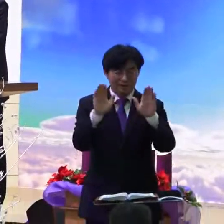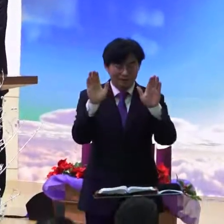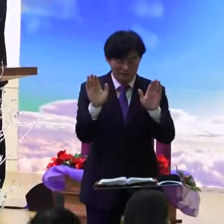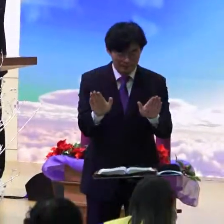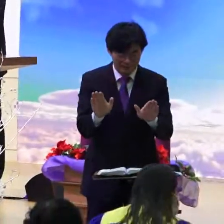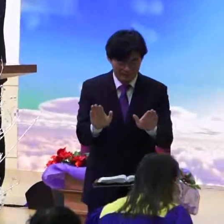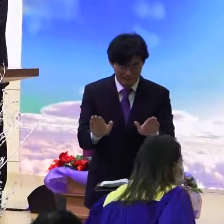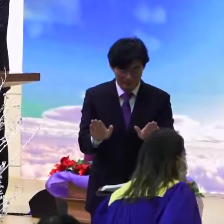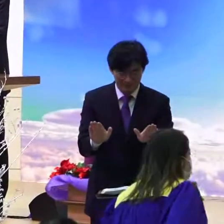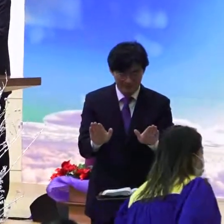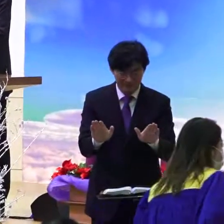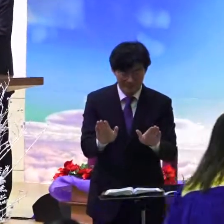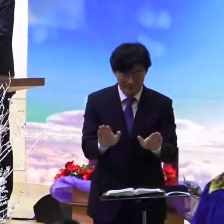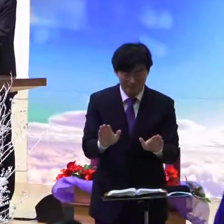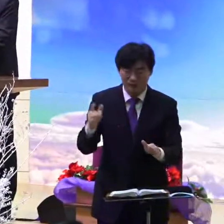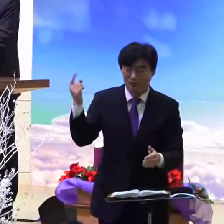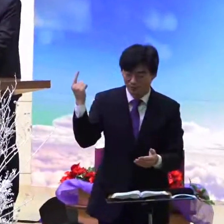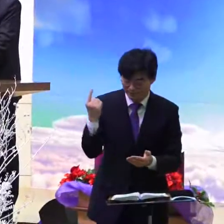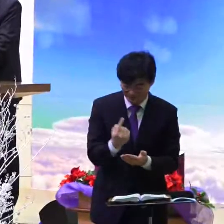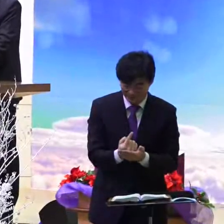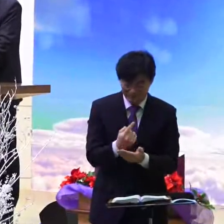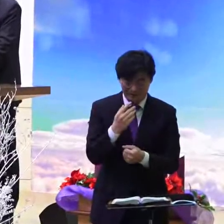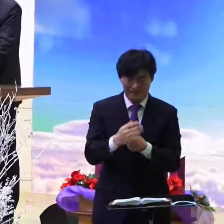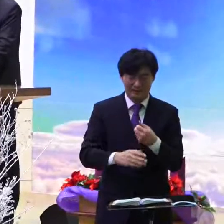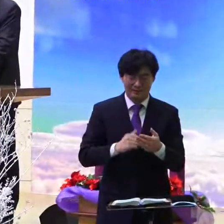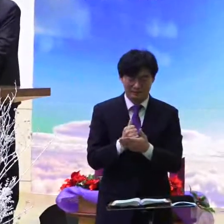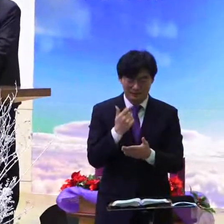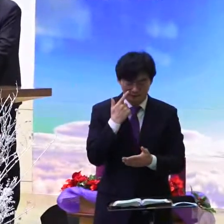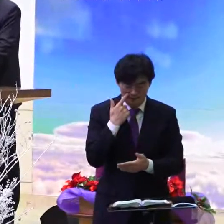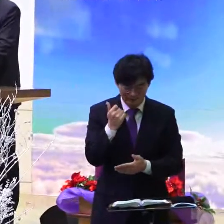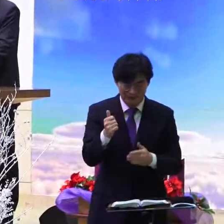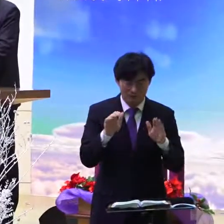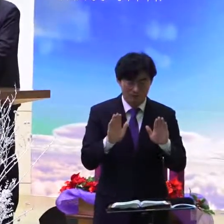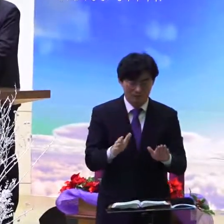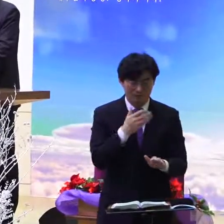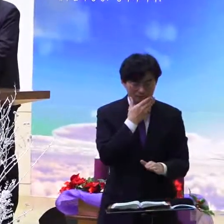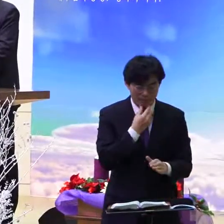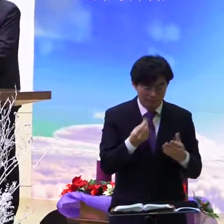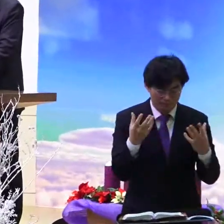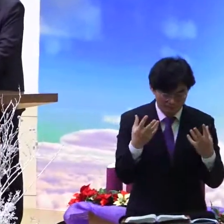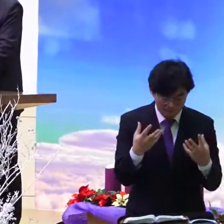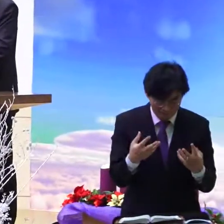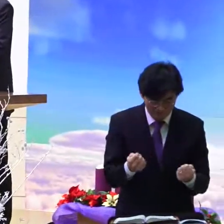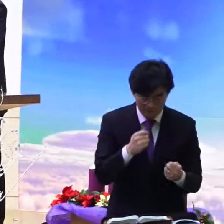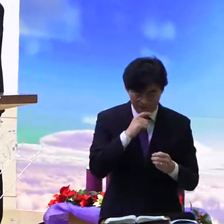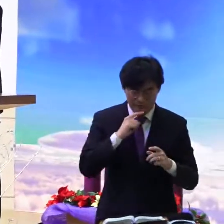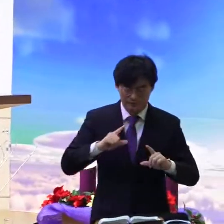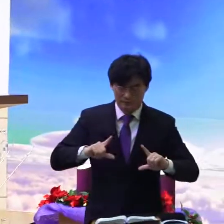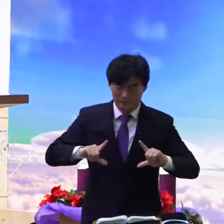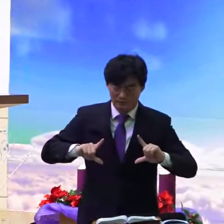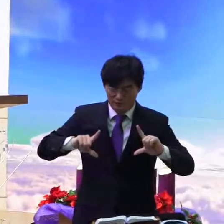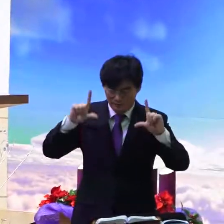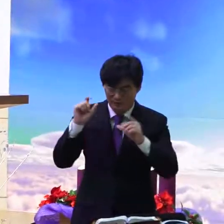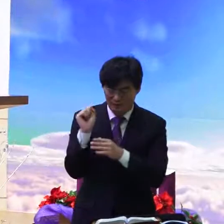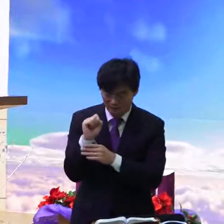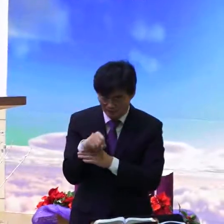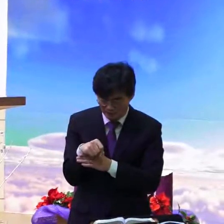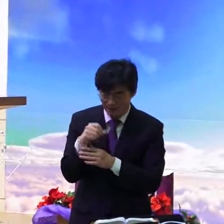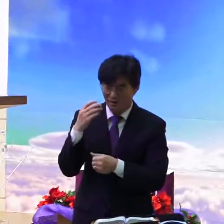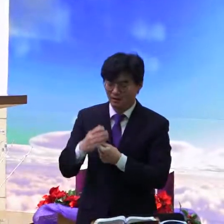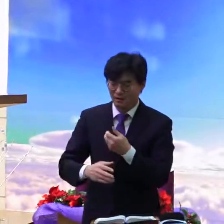은혜로우신 하나님 아버지, 오늘도 저희들에게 복된 주일을 허락하시어 살아계신 하나님을 영과